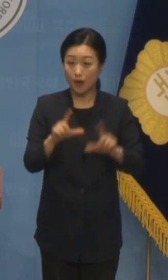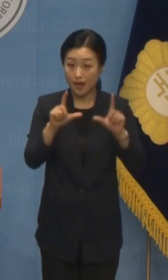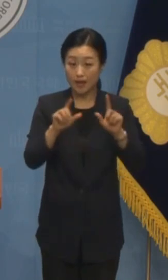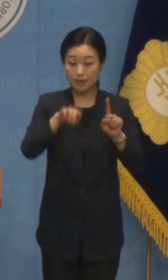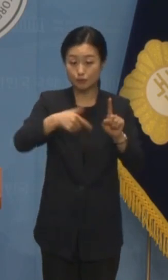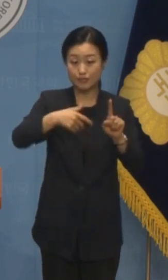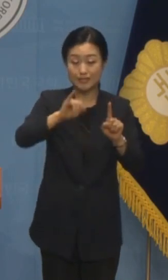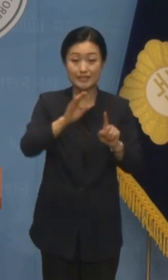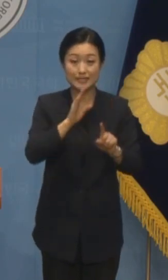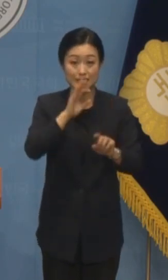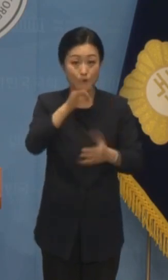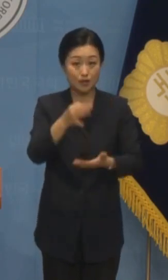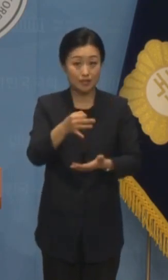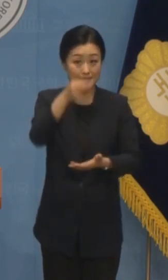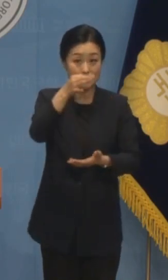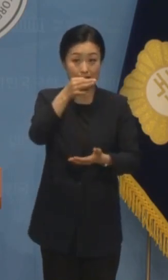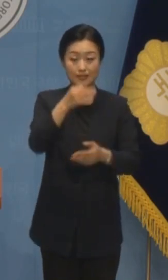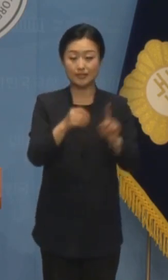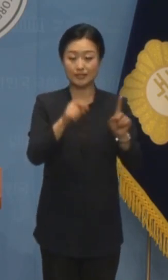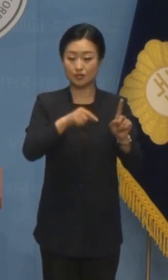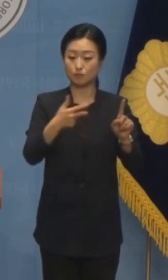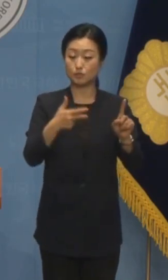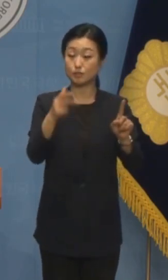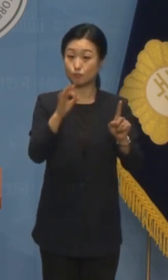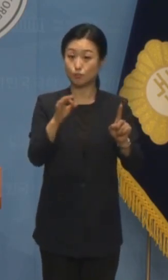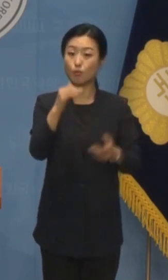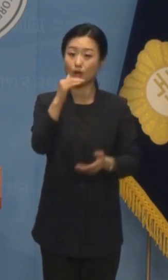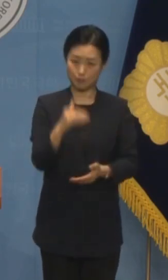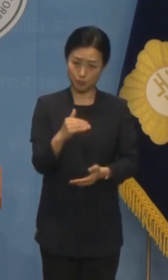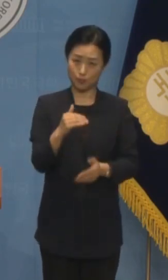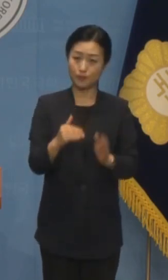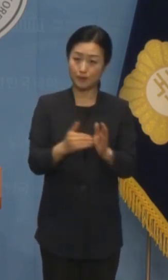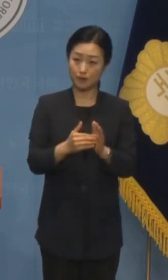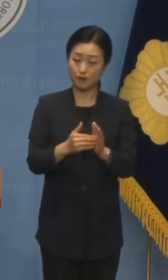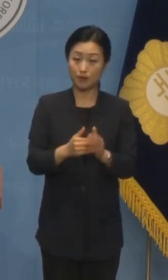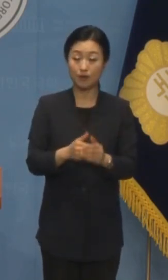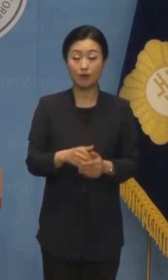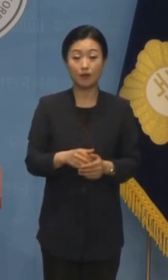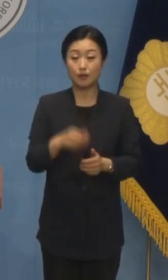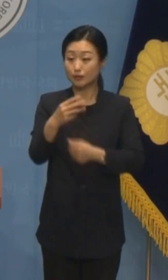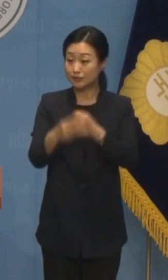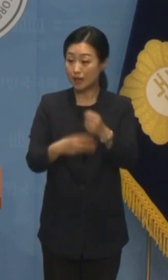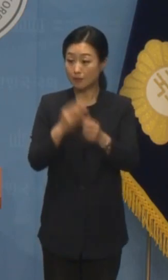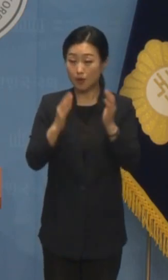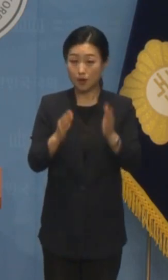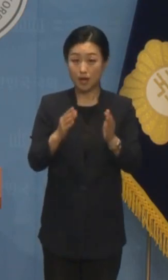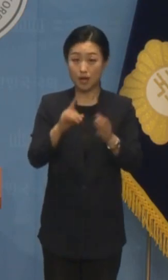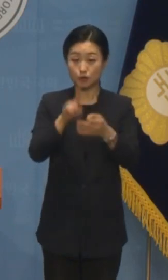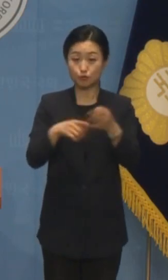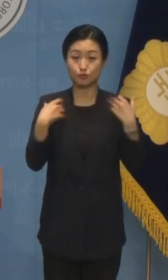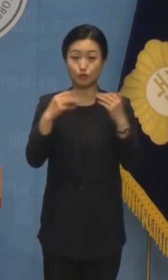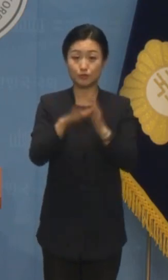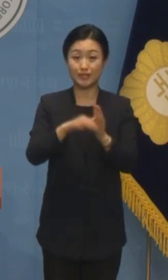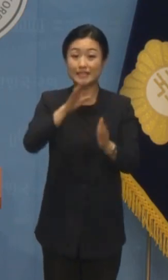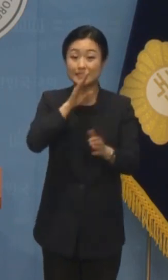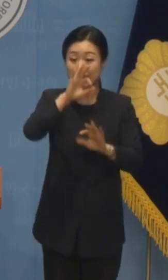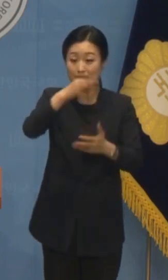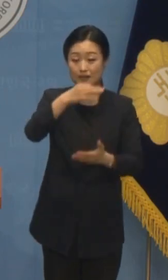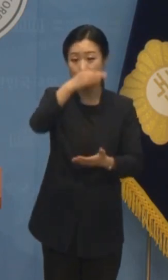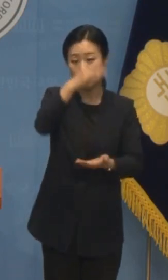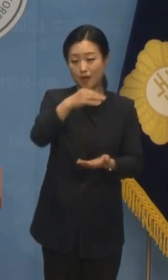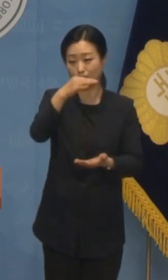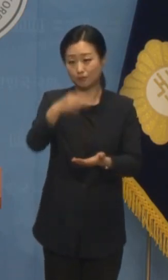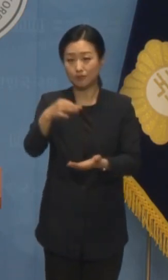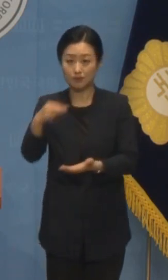1분기 실질임금도 전년 대비 1.7% 감소해서 이대로라면 3년 연속 실질임금이 감소하게 될